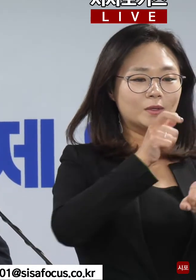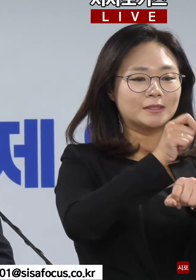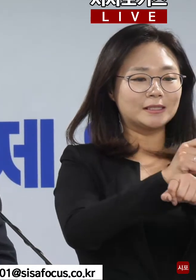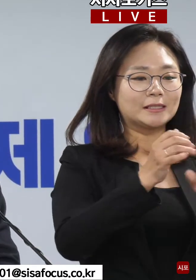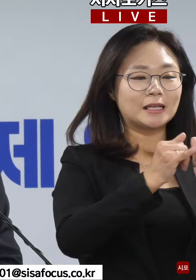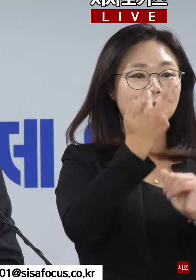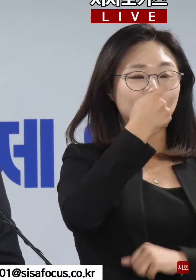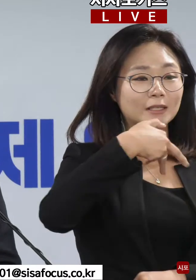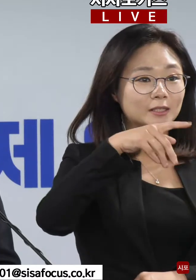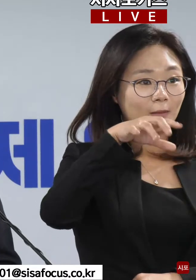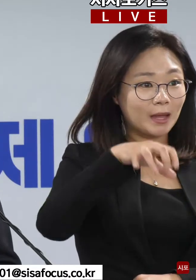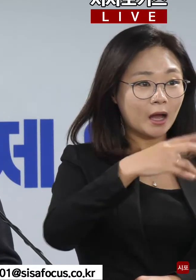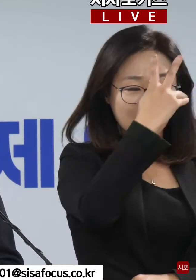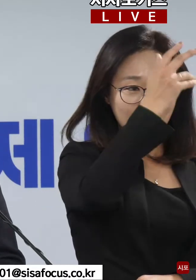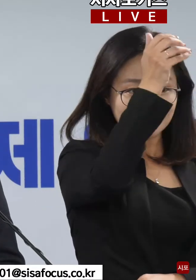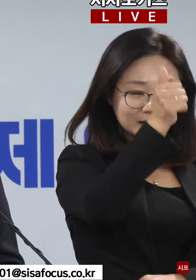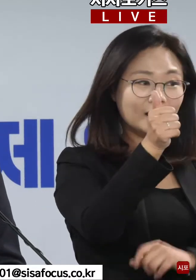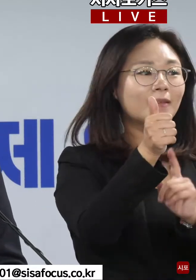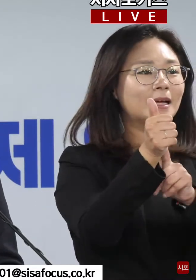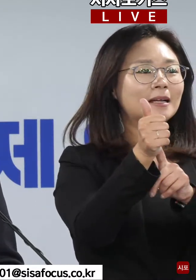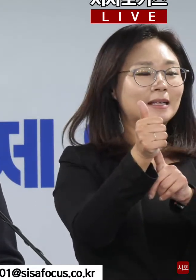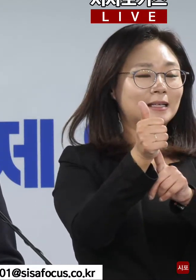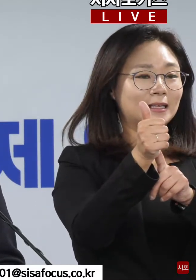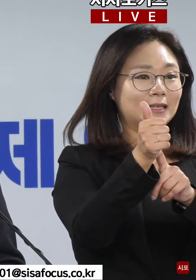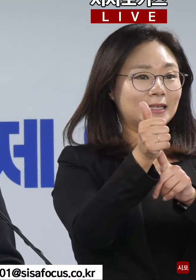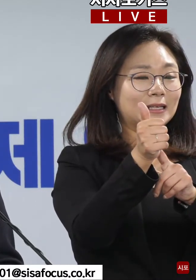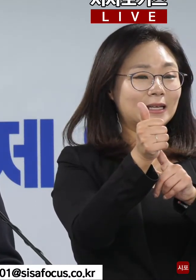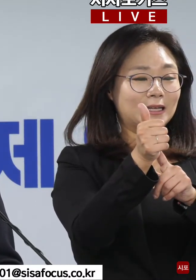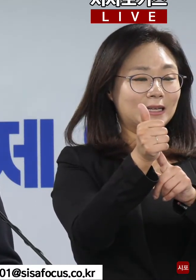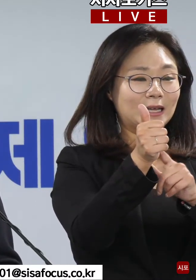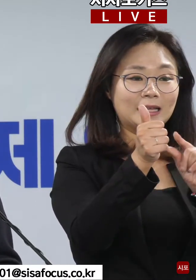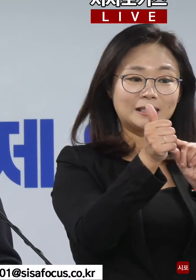공수처는 검찰에 특히 그중에